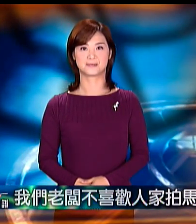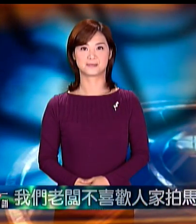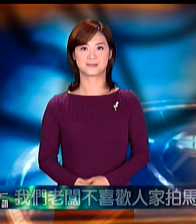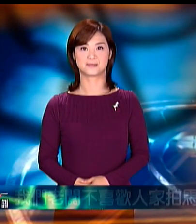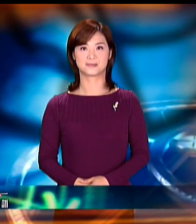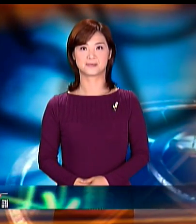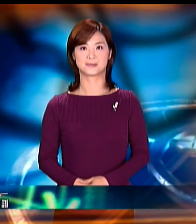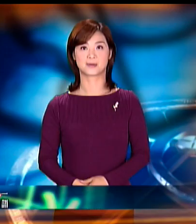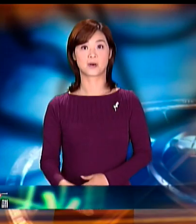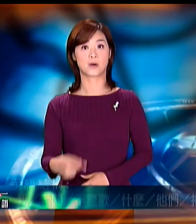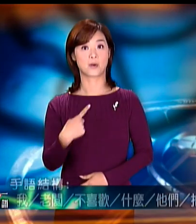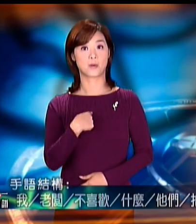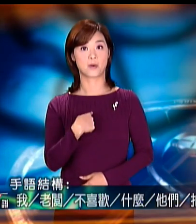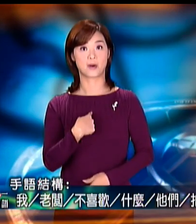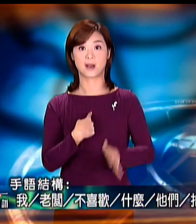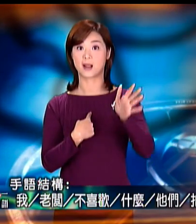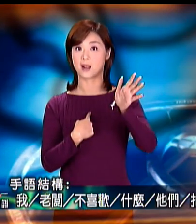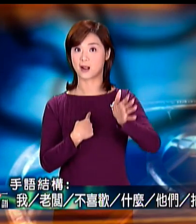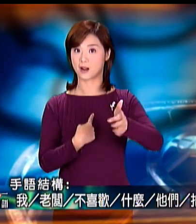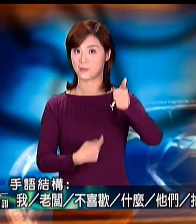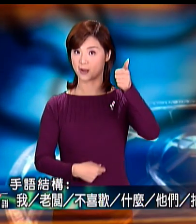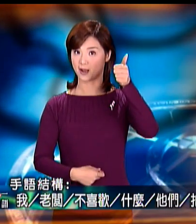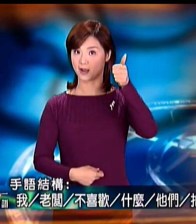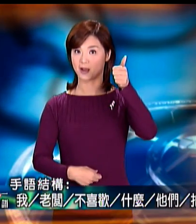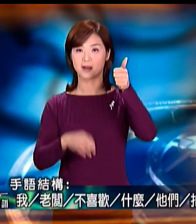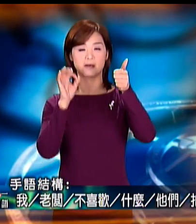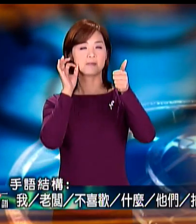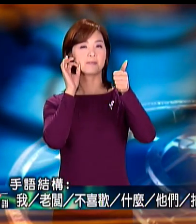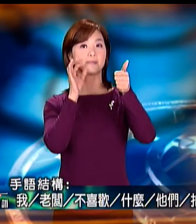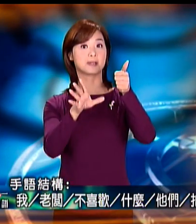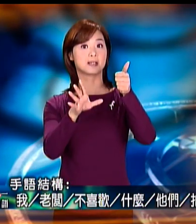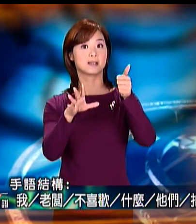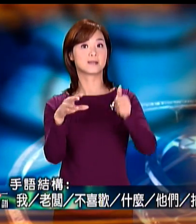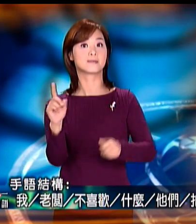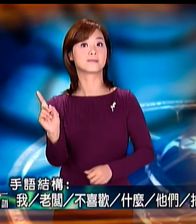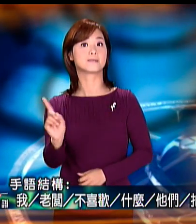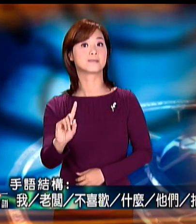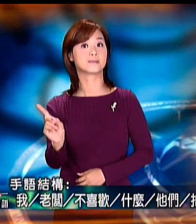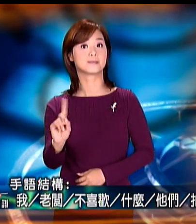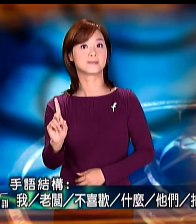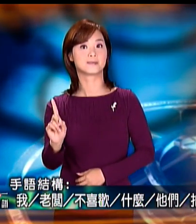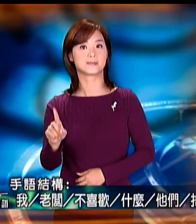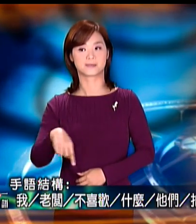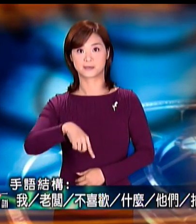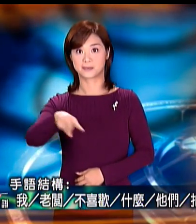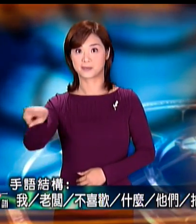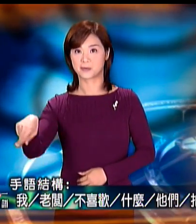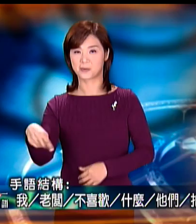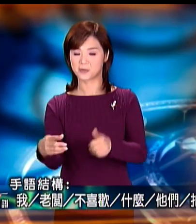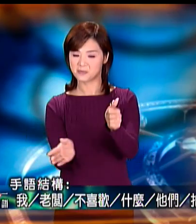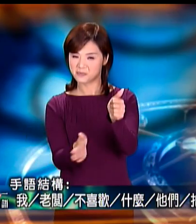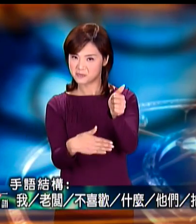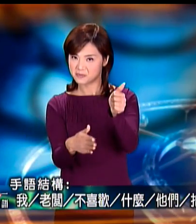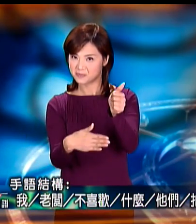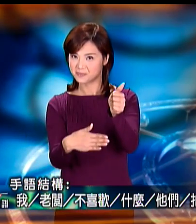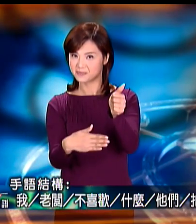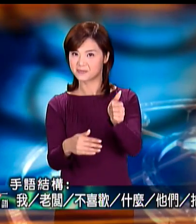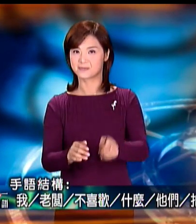是：我老板不喜欢什么，他们拍马屁。